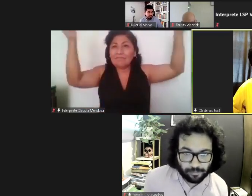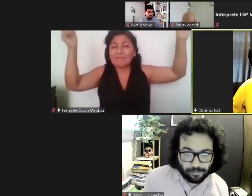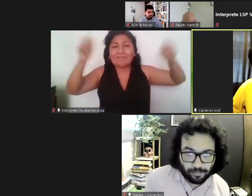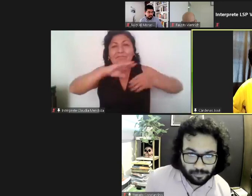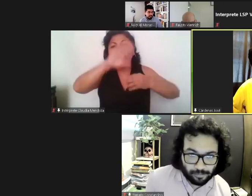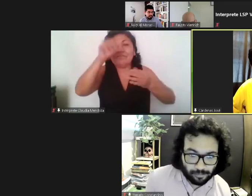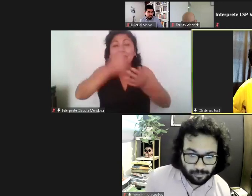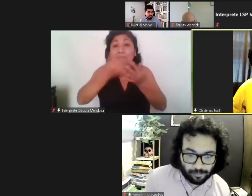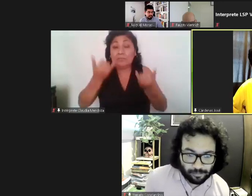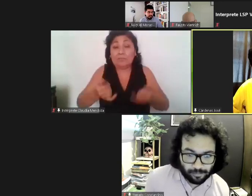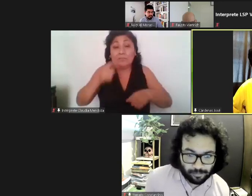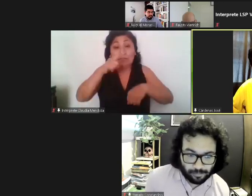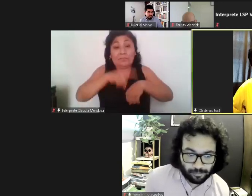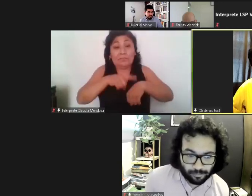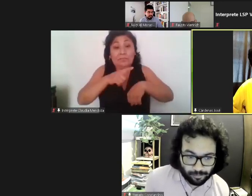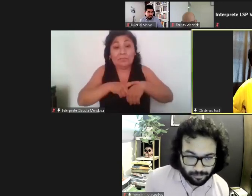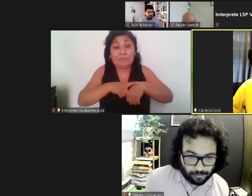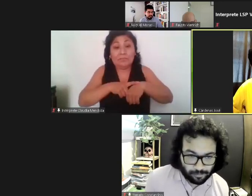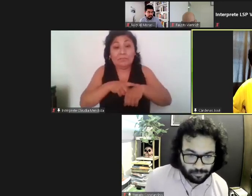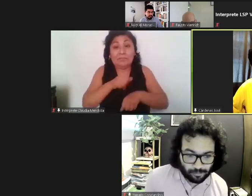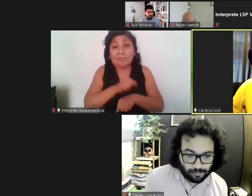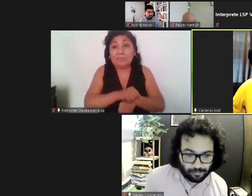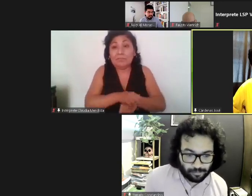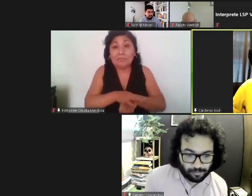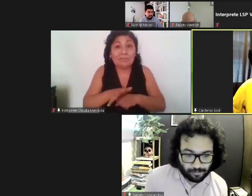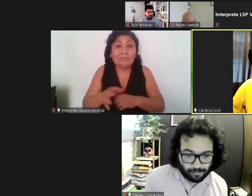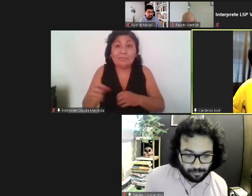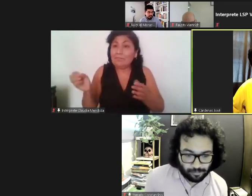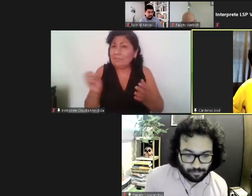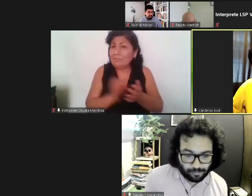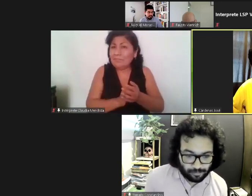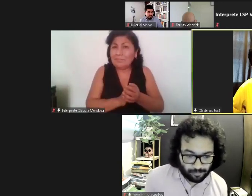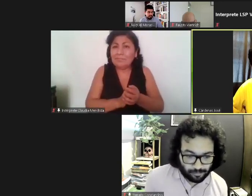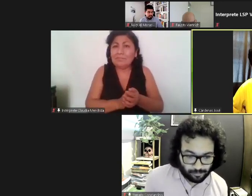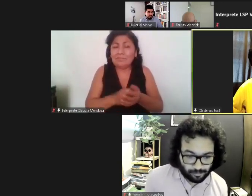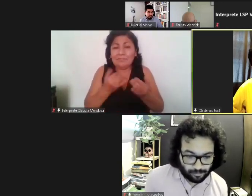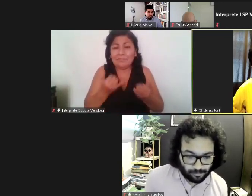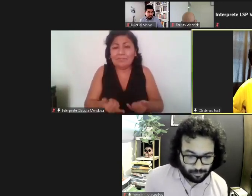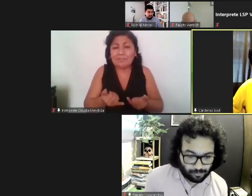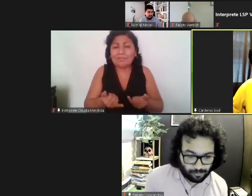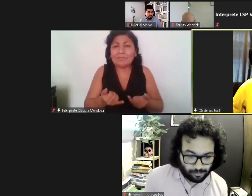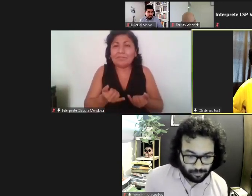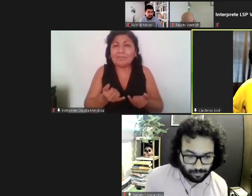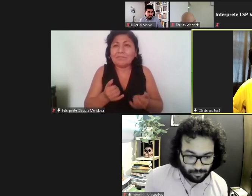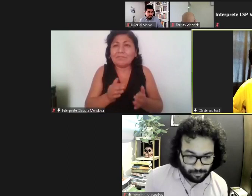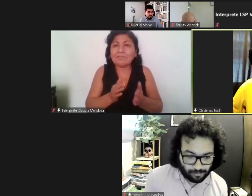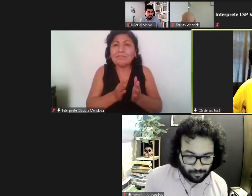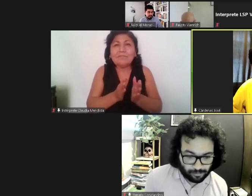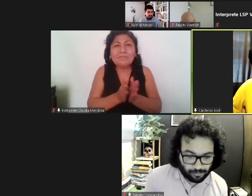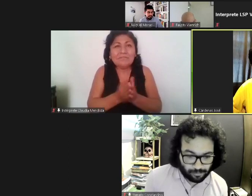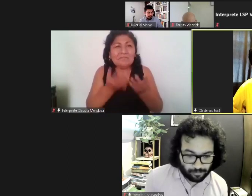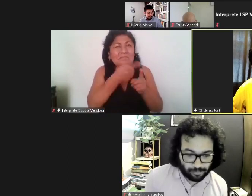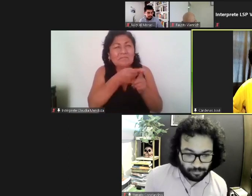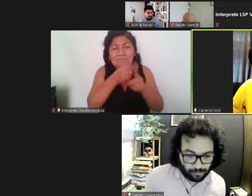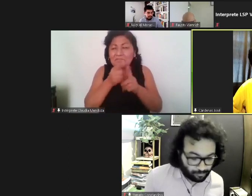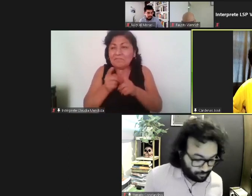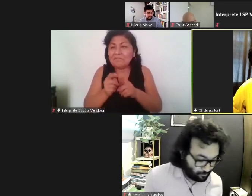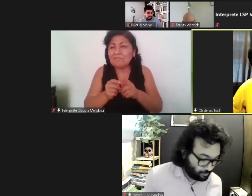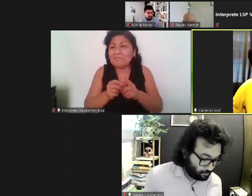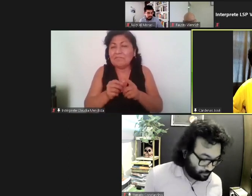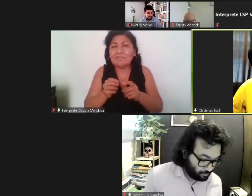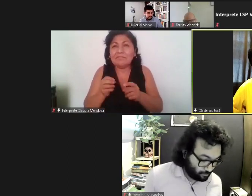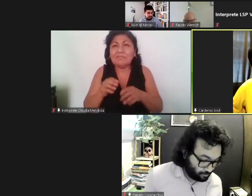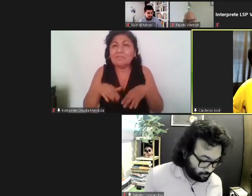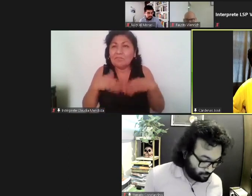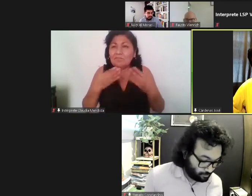hemos visto es que la virtualización de esos contenidos permite llegar a mucha mayor cantidad de públicos, pero